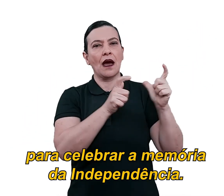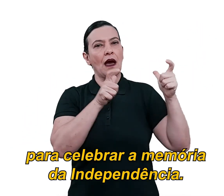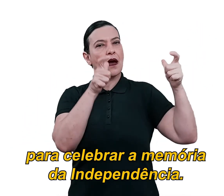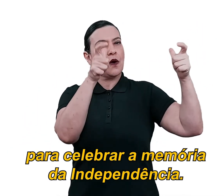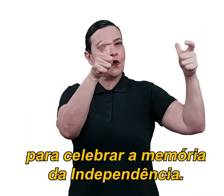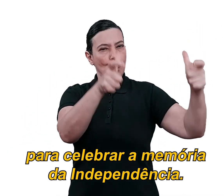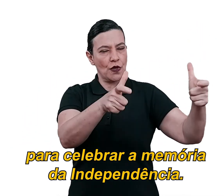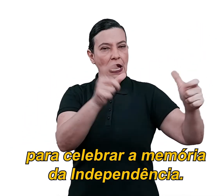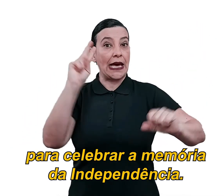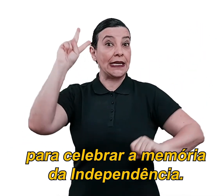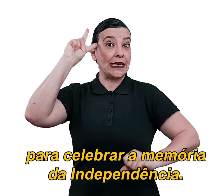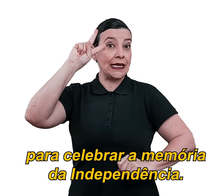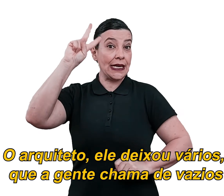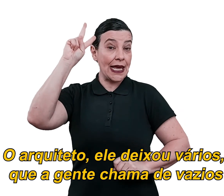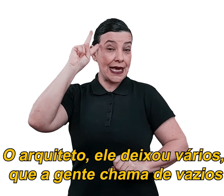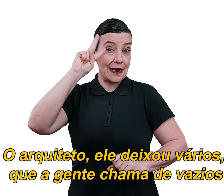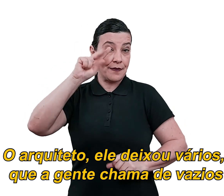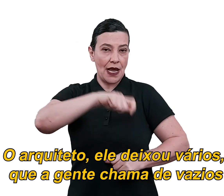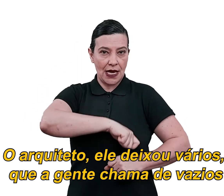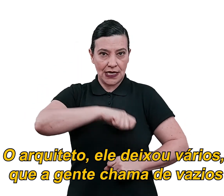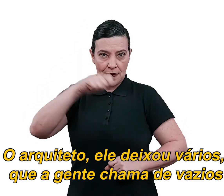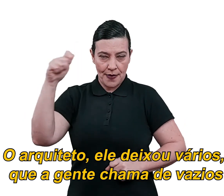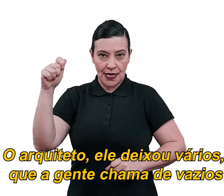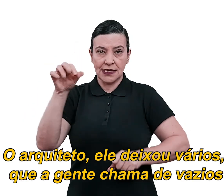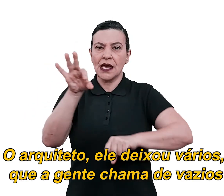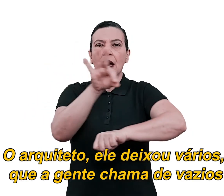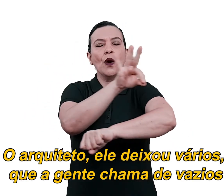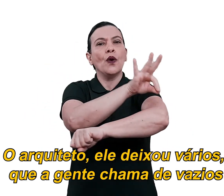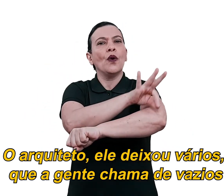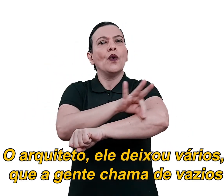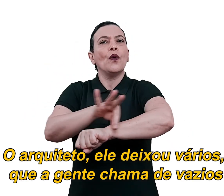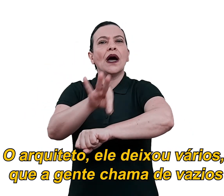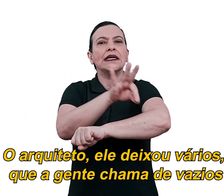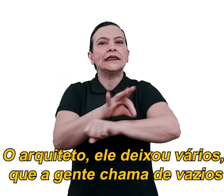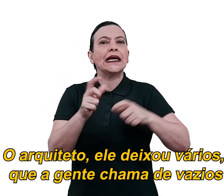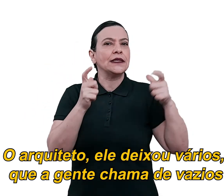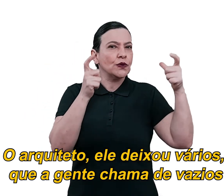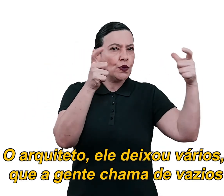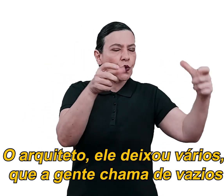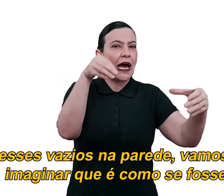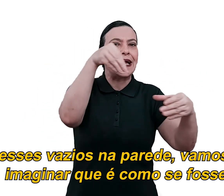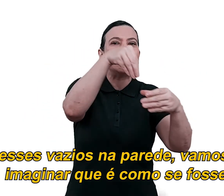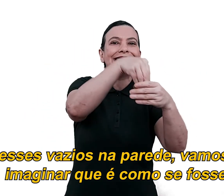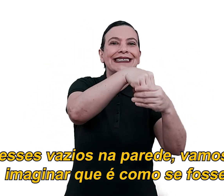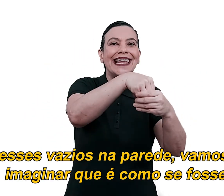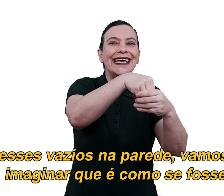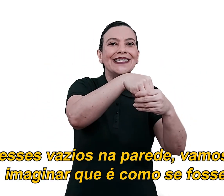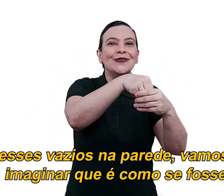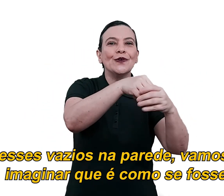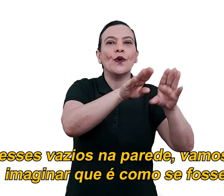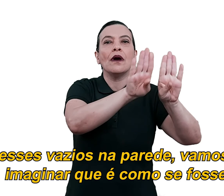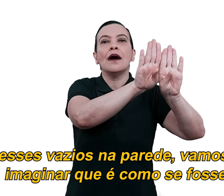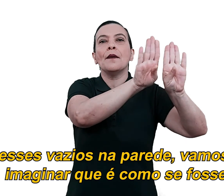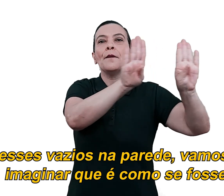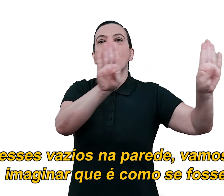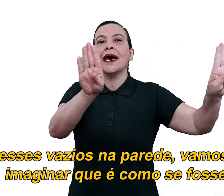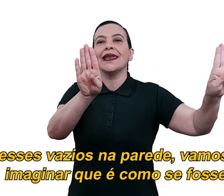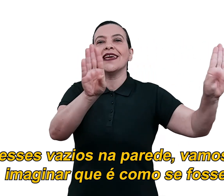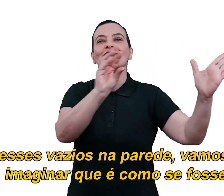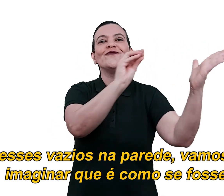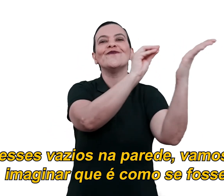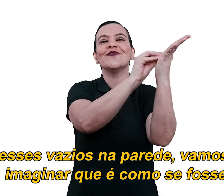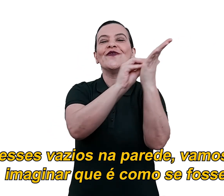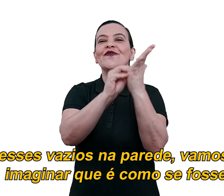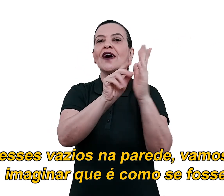celebrar a memória da independência. O arquiteto, ele deixou vários que a gente chama de vazios. Esses vazios na parede, vamos